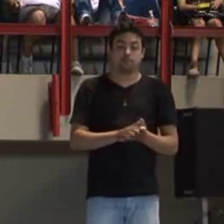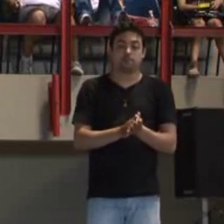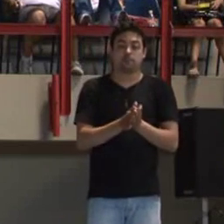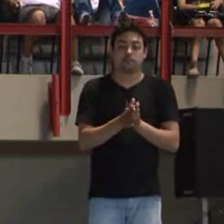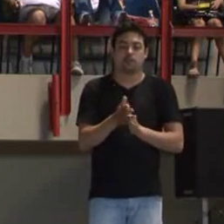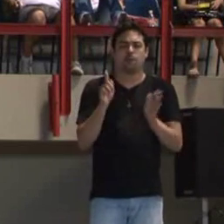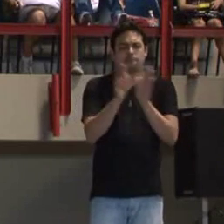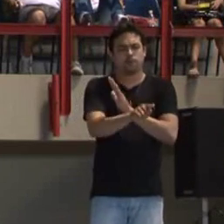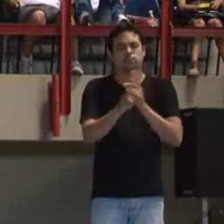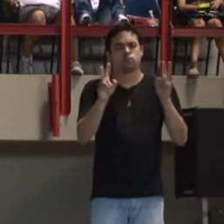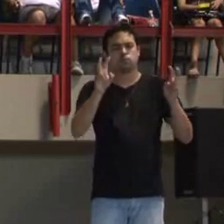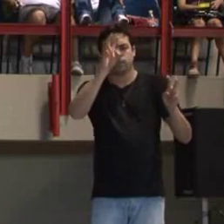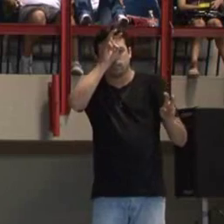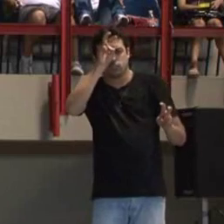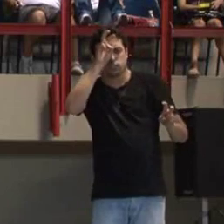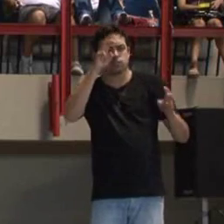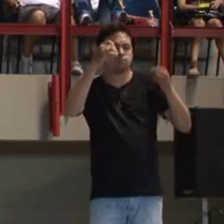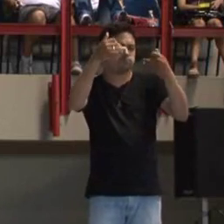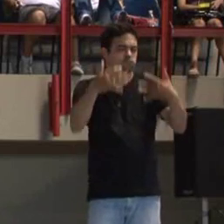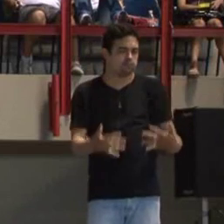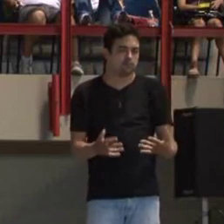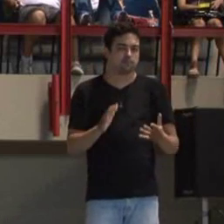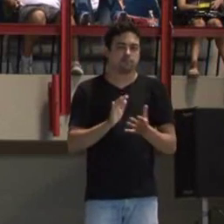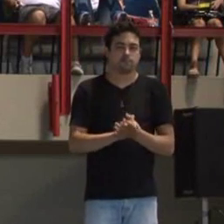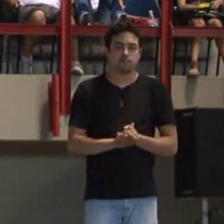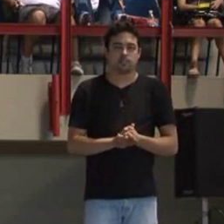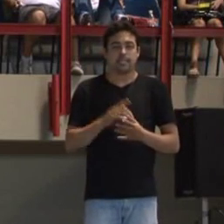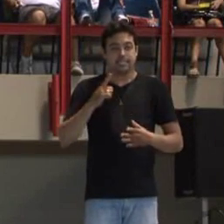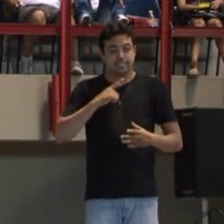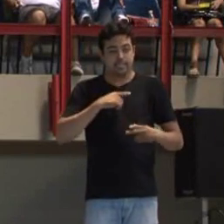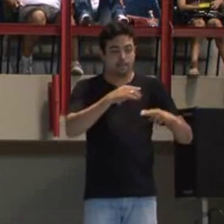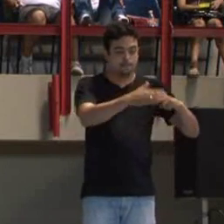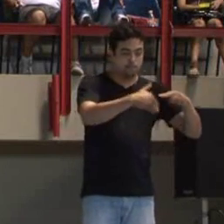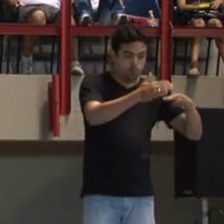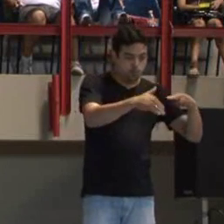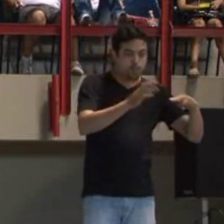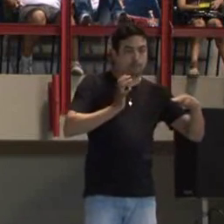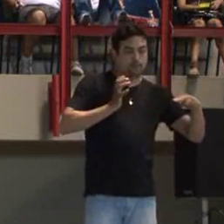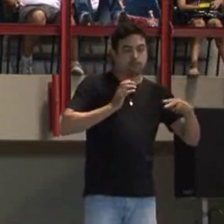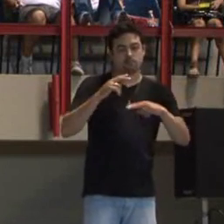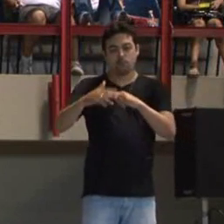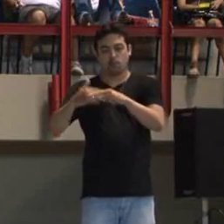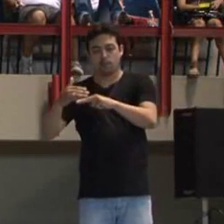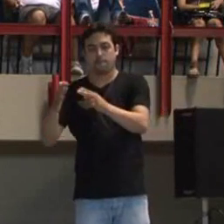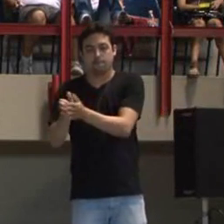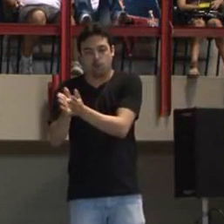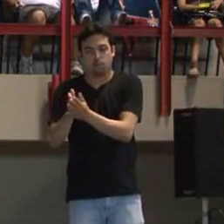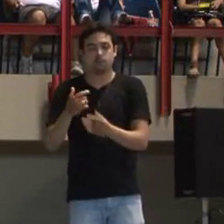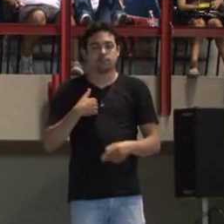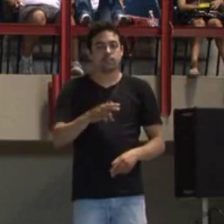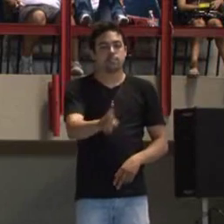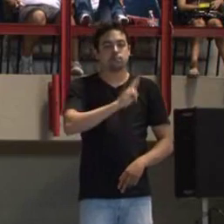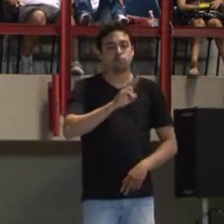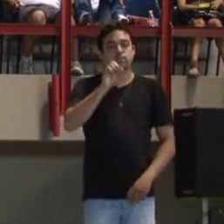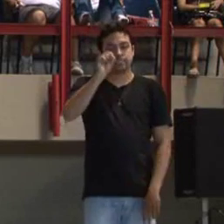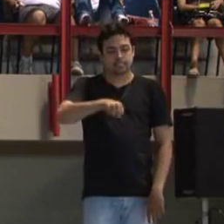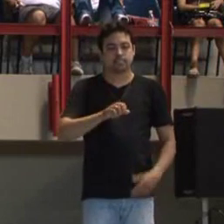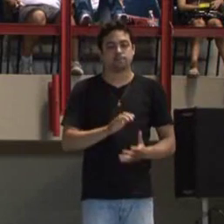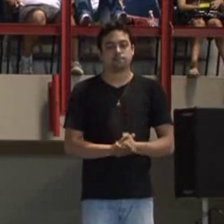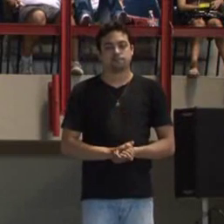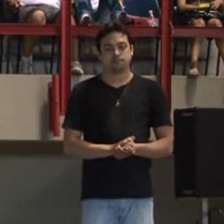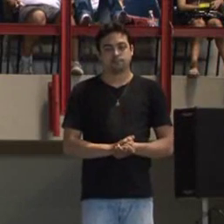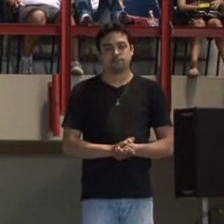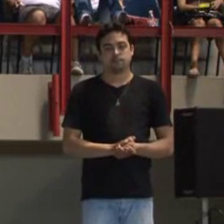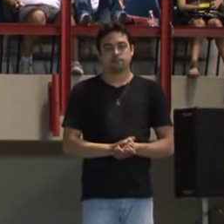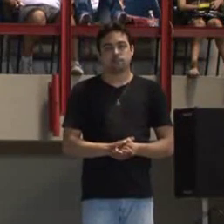a pergunta sobre o Egito, um texto, aí disse assim, existe diferença entre a múmia do rico e do pobre? Aí o menino, sim. Aí a